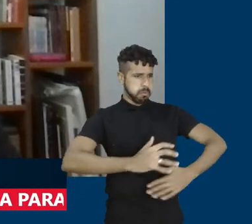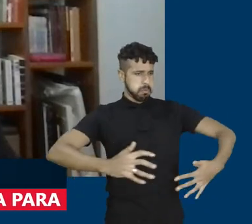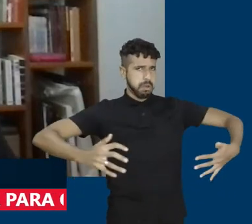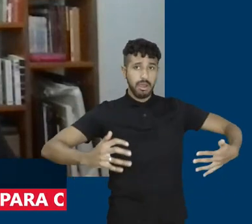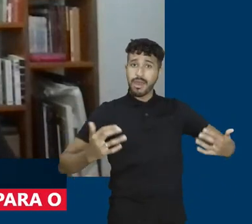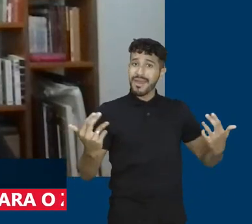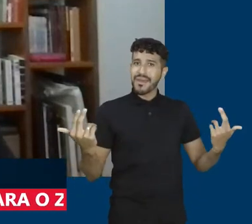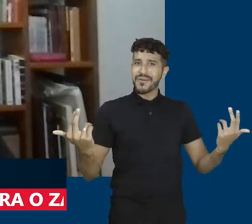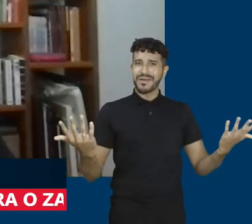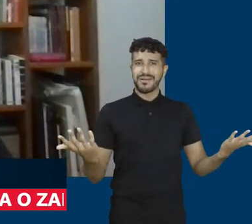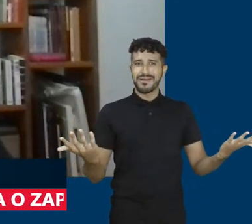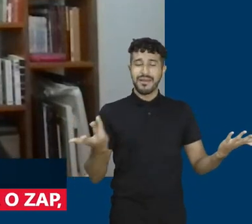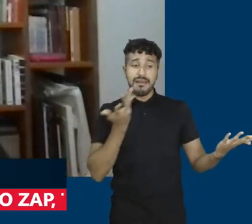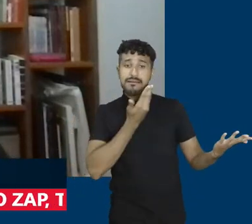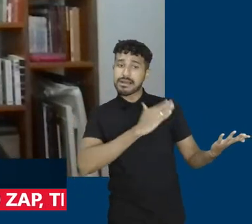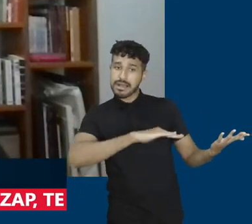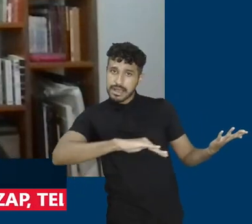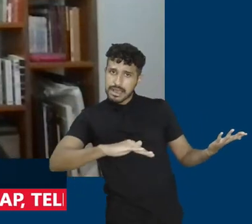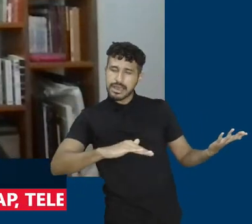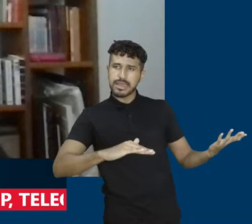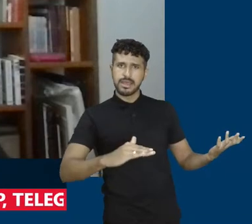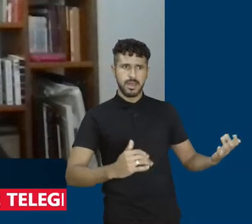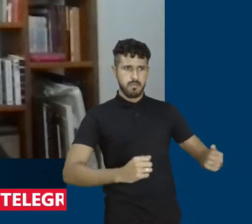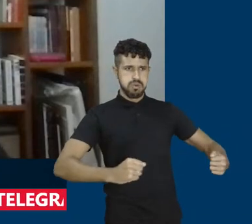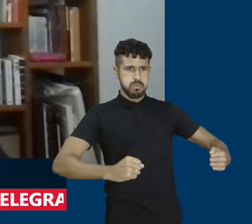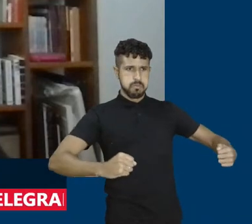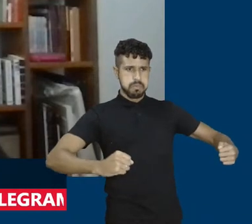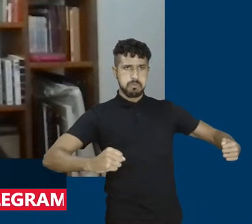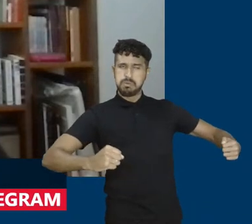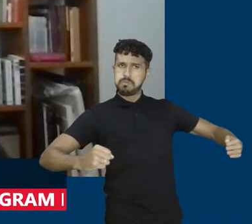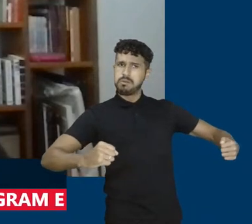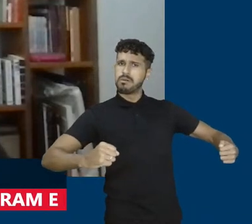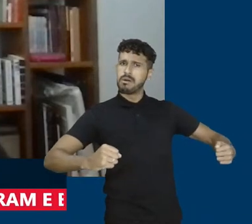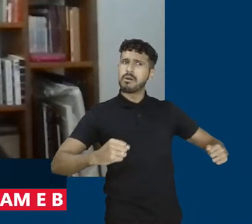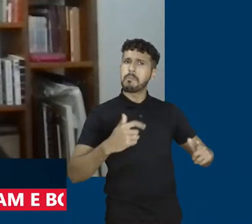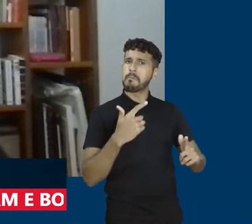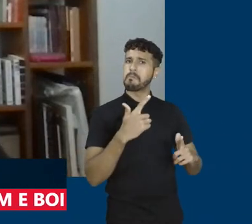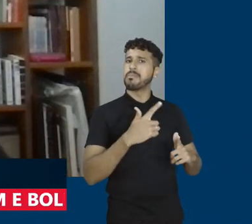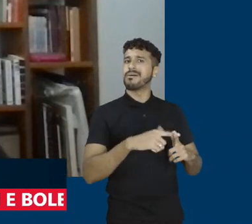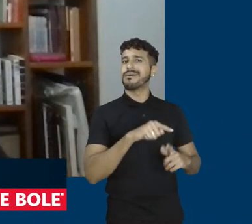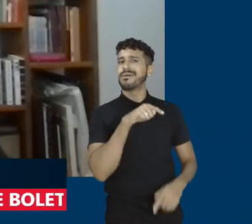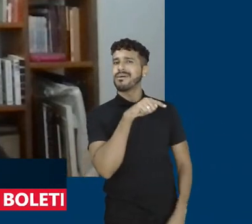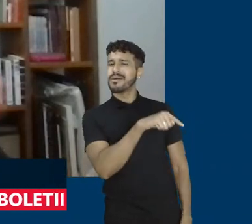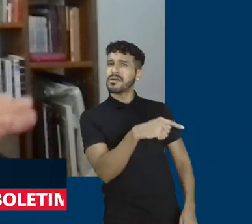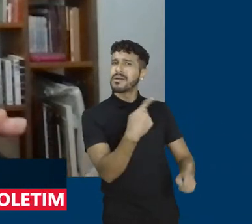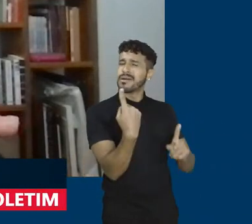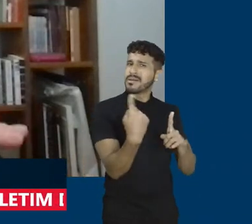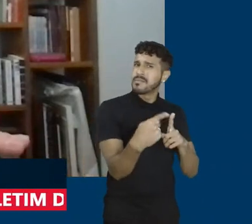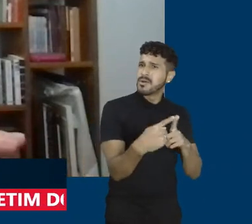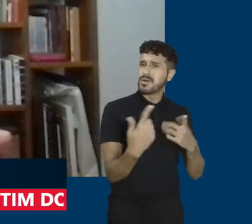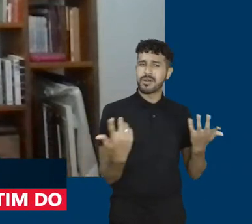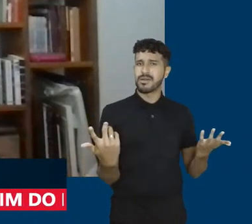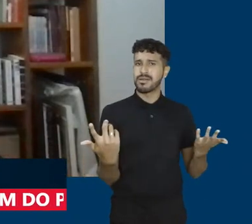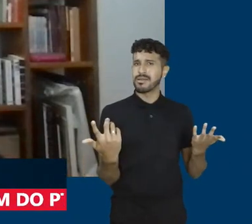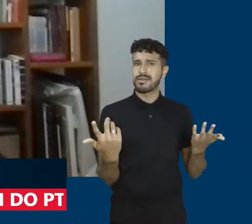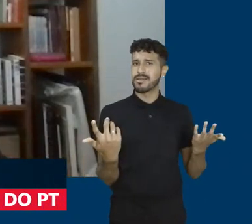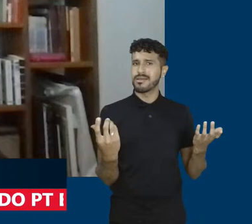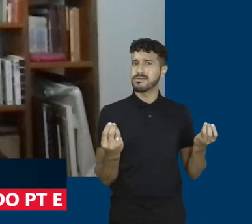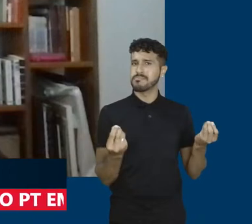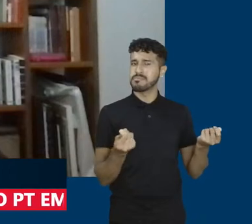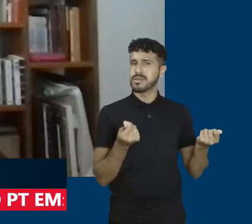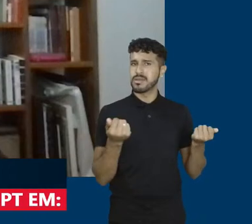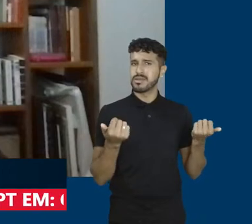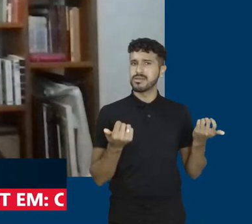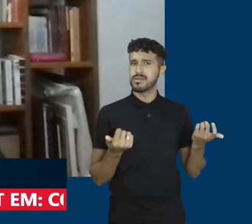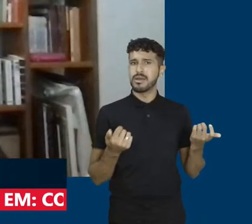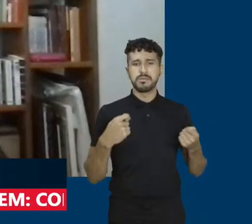deveria. Essa criança está ganhando muito peso, né? Fora da linha que seria